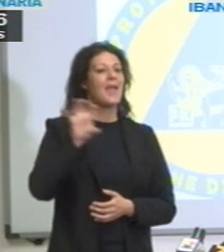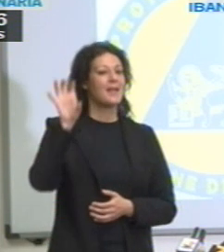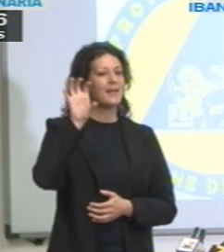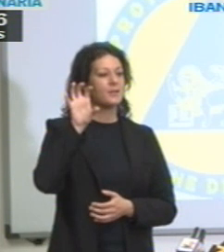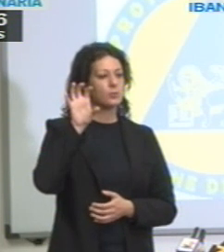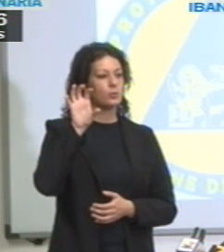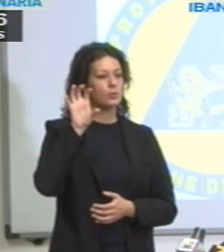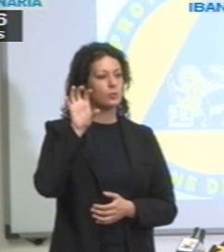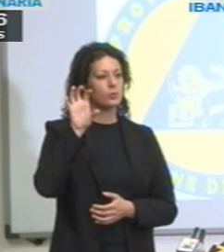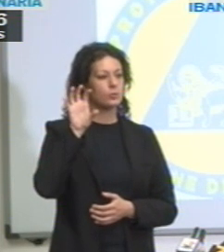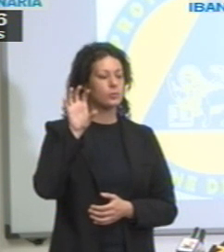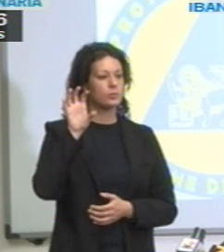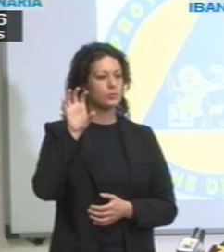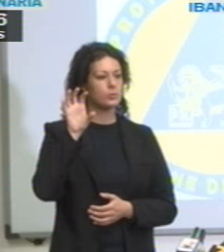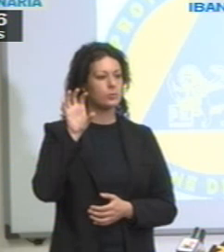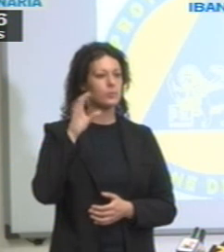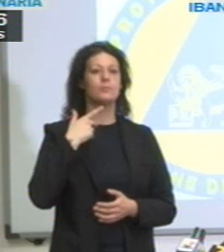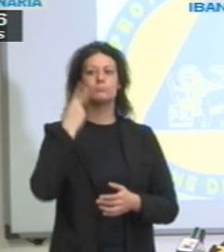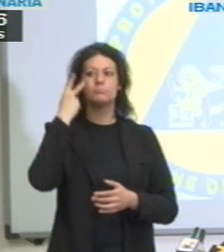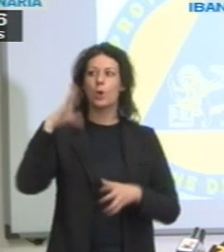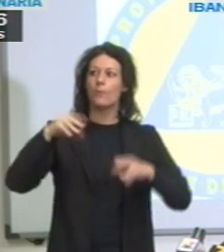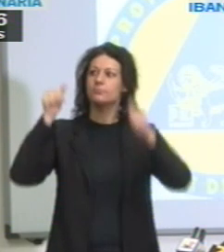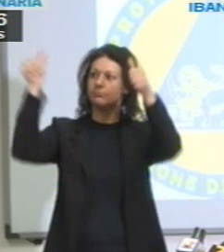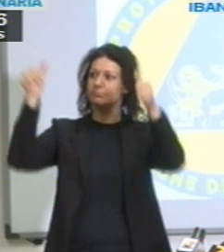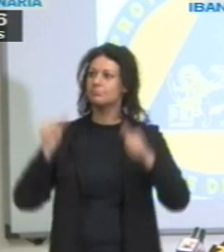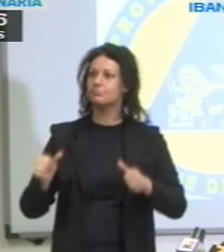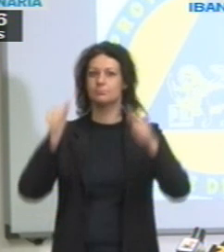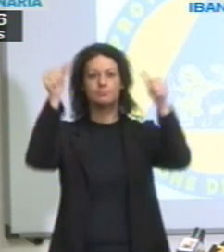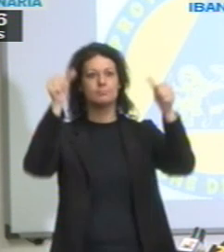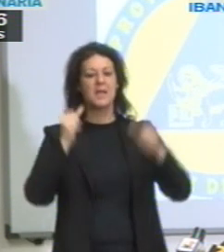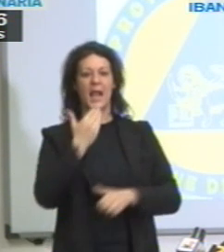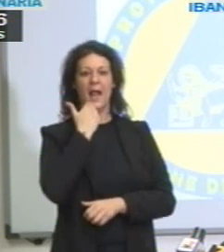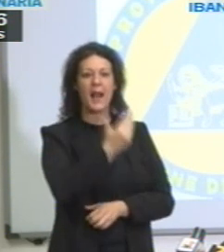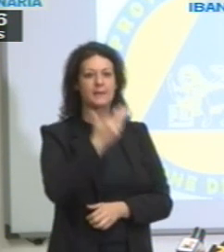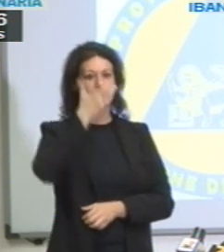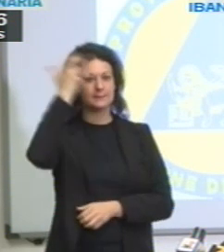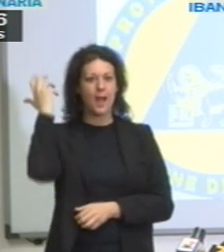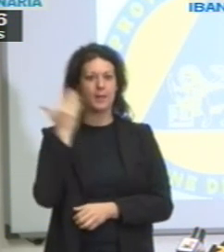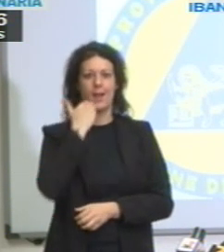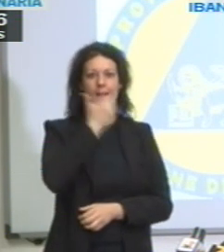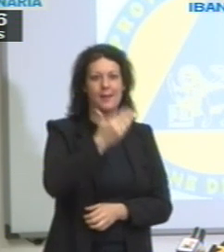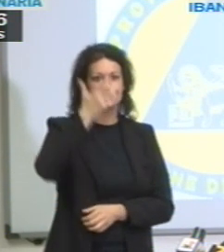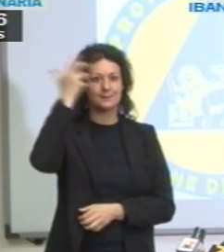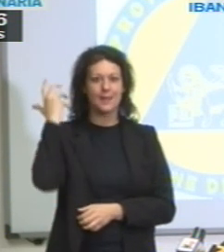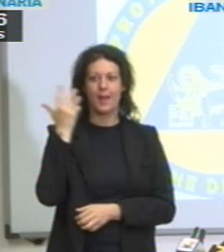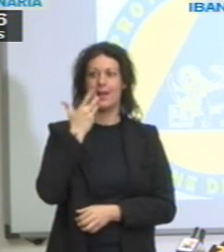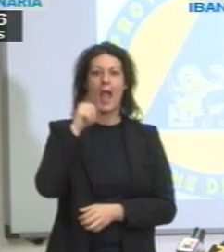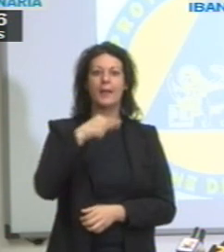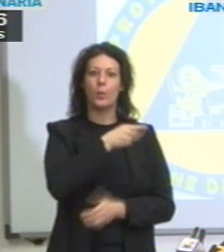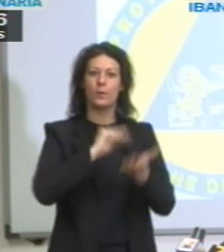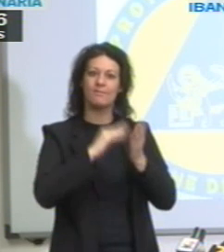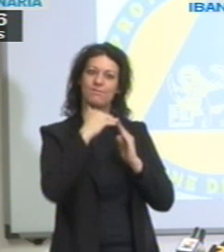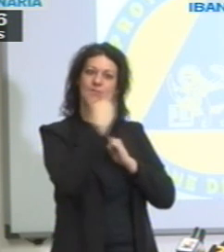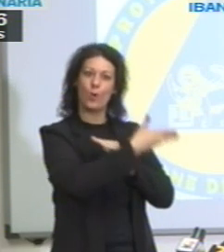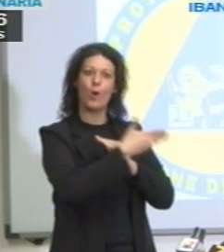cartelli in cui la ringraziano, ha qualche osservazione in merito a questi cartelli? Uno è comparso anche qui oggi. Sì, ho visto. Anche